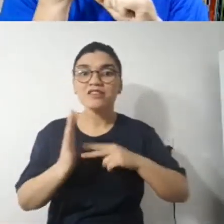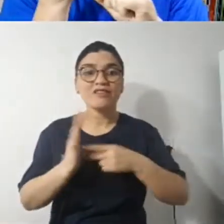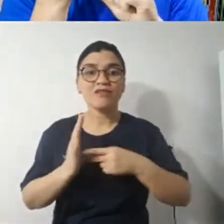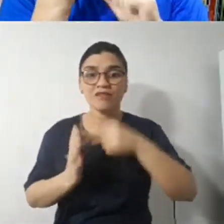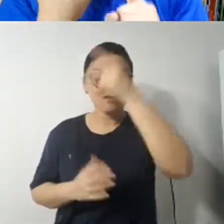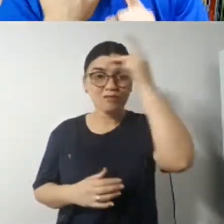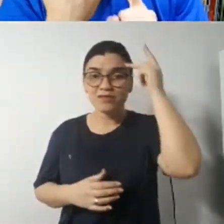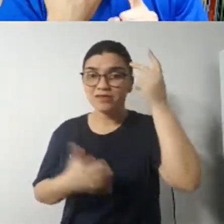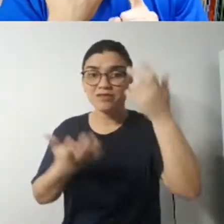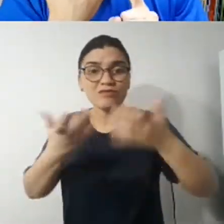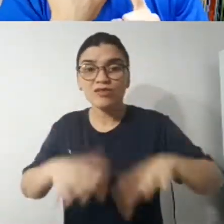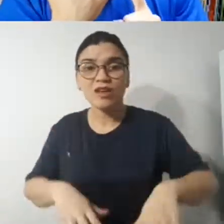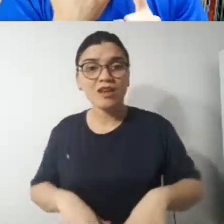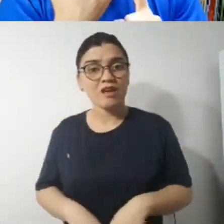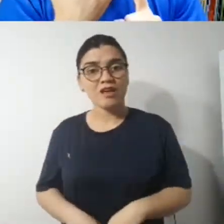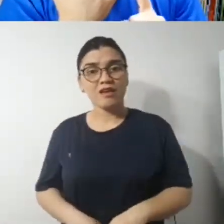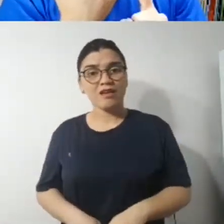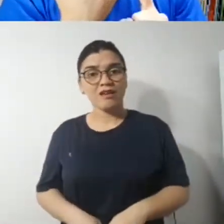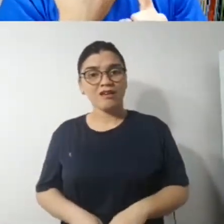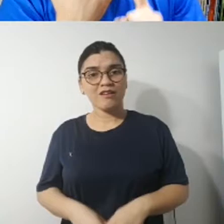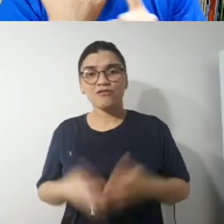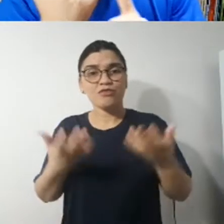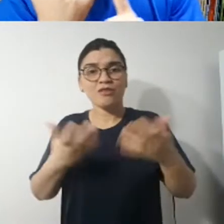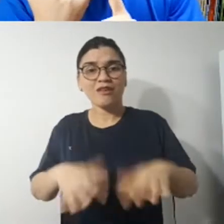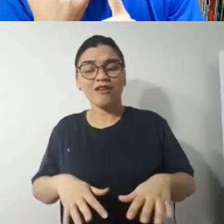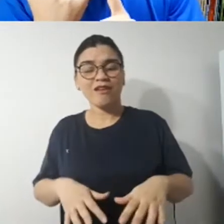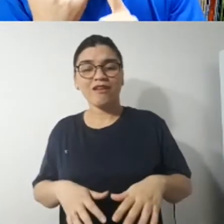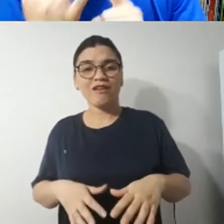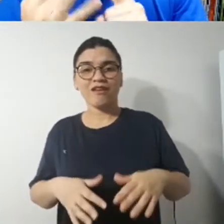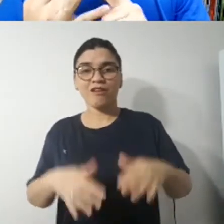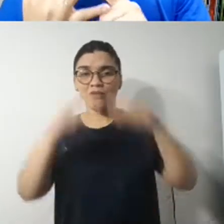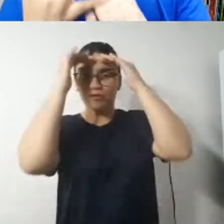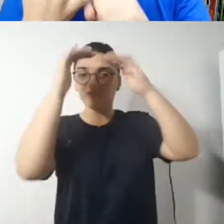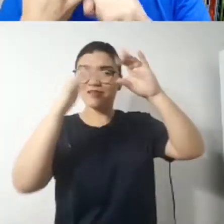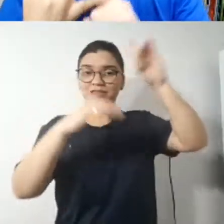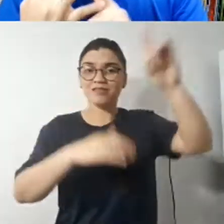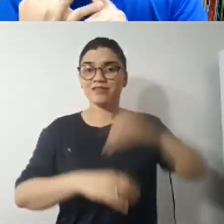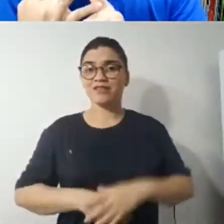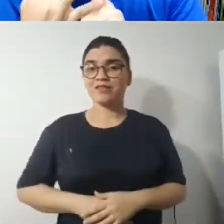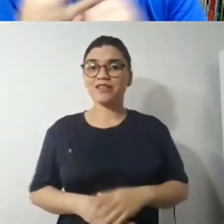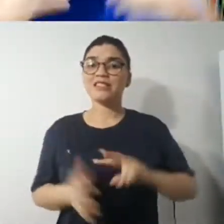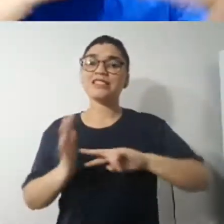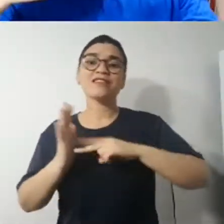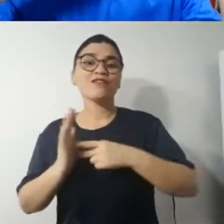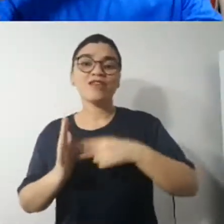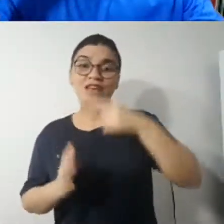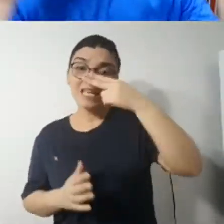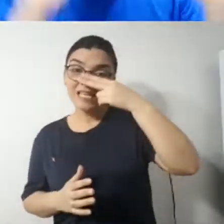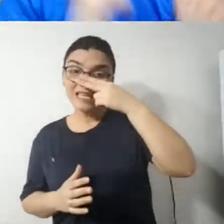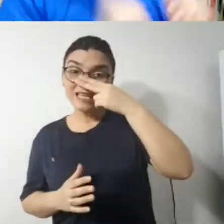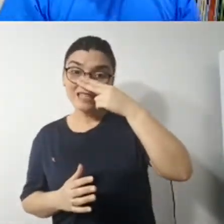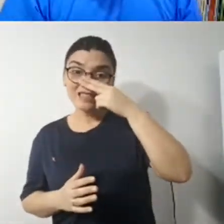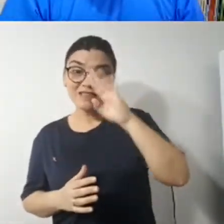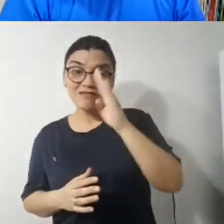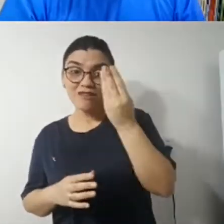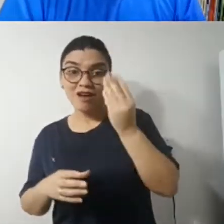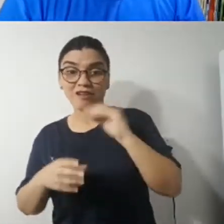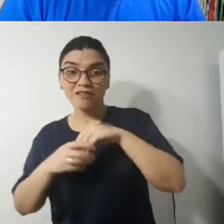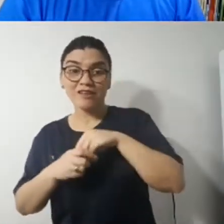um crente fora da vontade de Deus, ou sendo um incrédulo que já está fora da vontade de